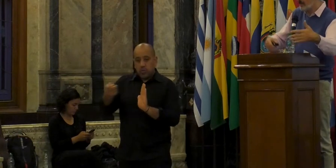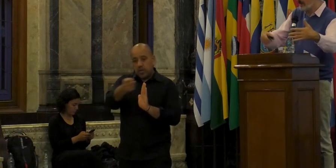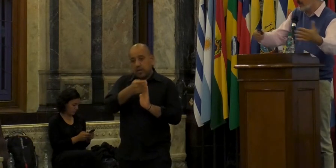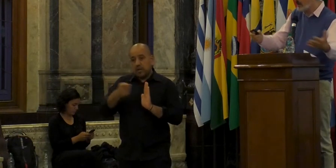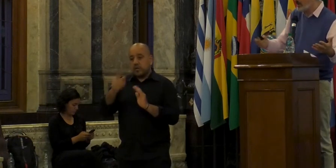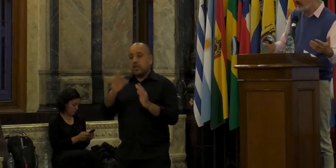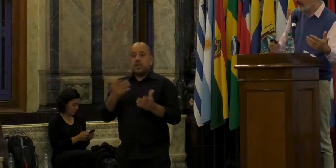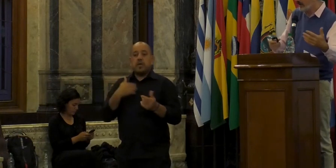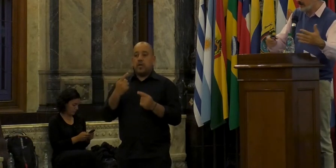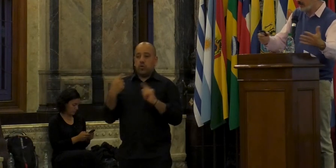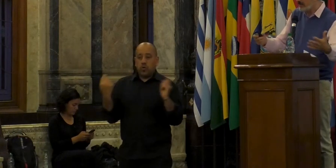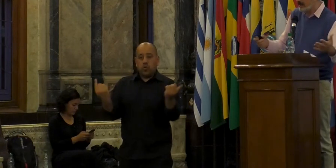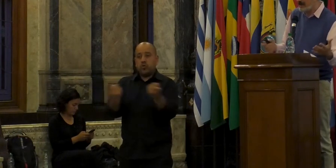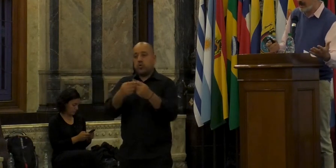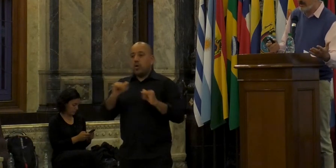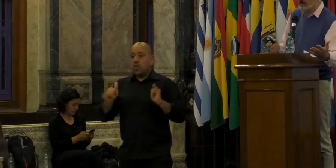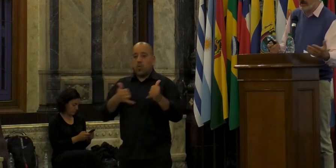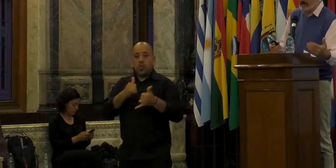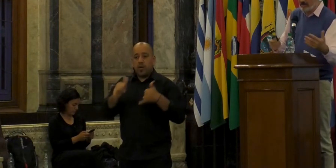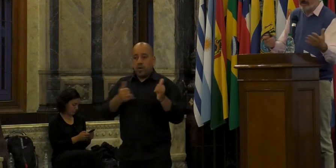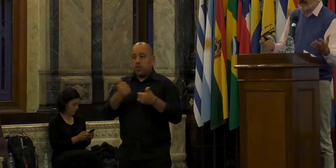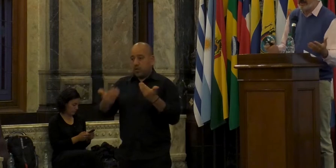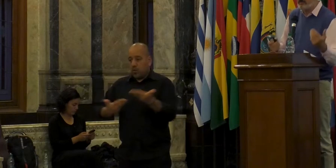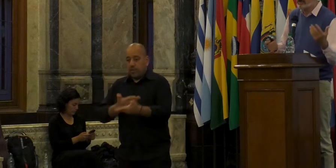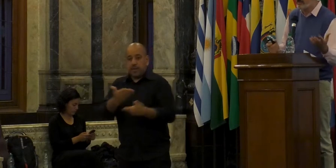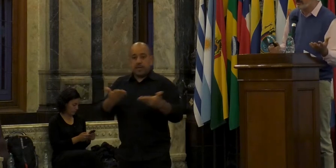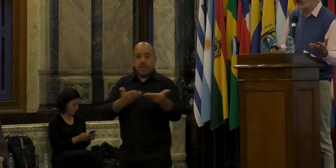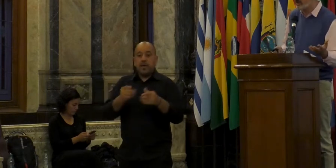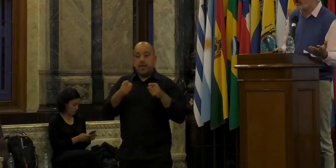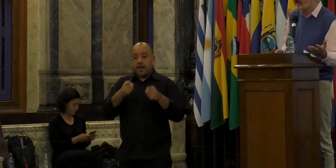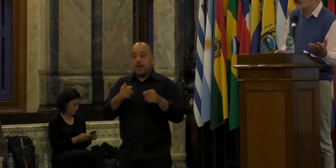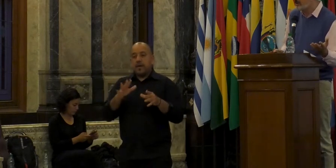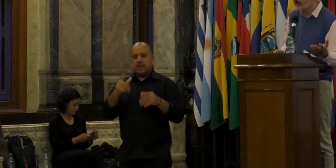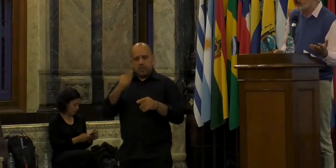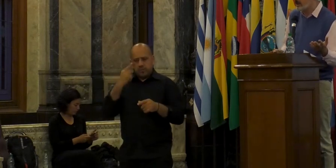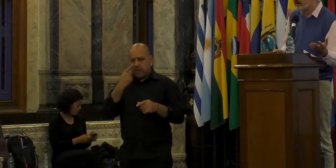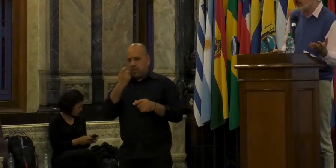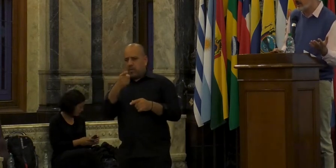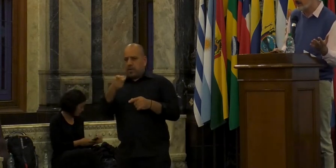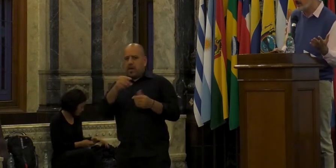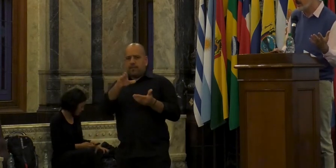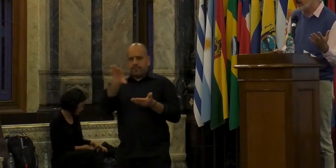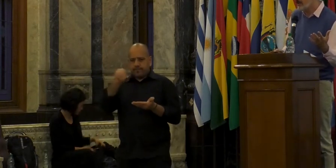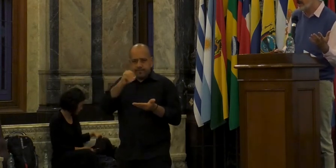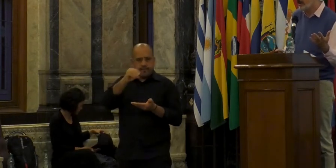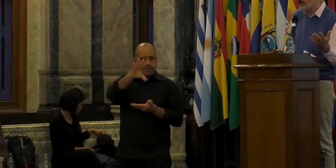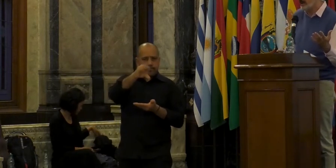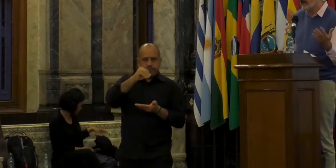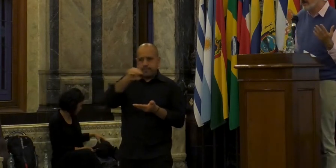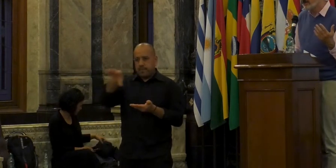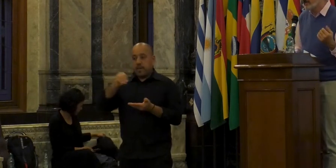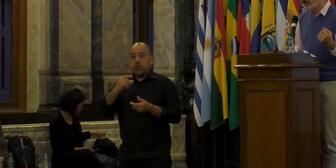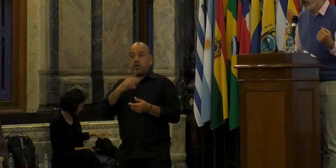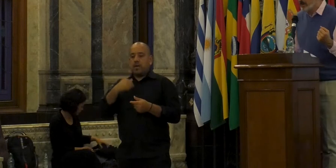una propuesta de juego, de interacción, y a partir de ahí, pues sobre todo, recoger historias, buenas historias, que es lo que hay en mi